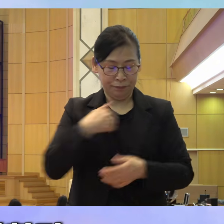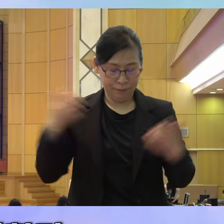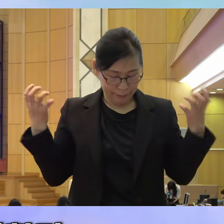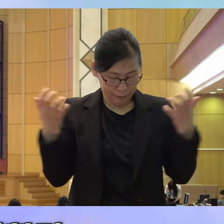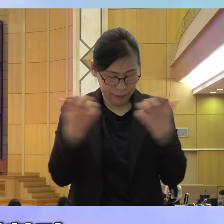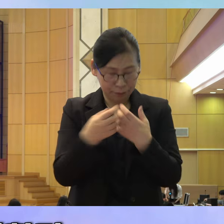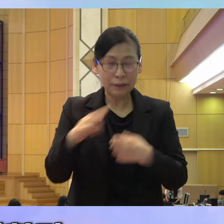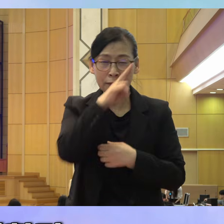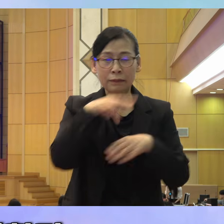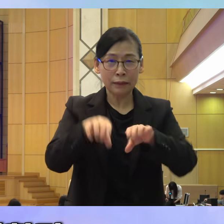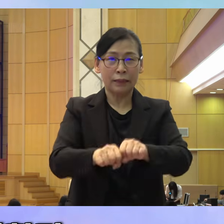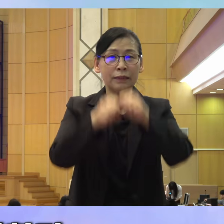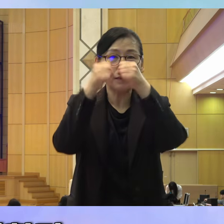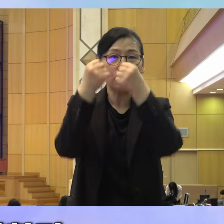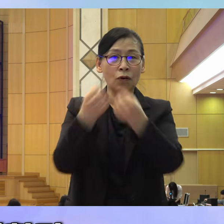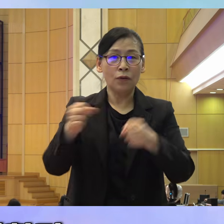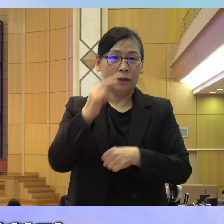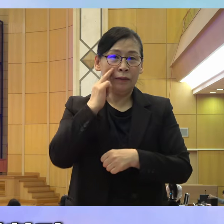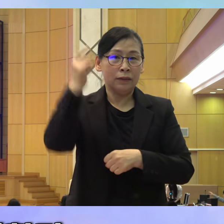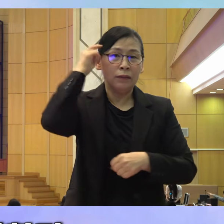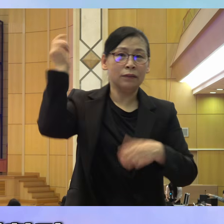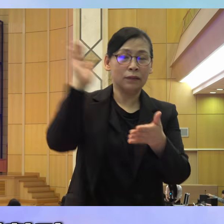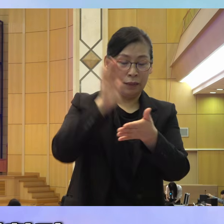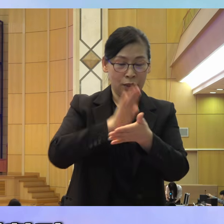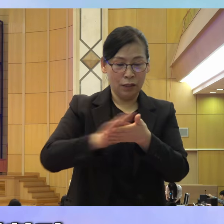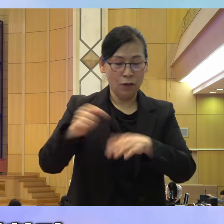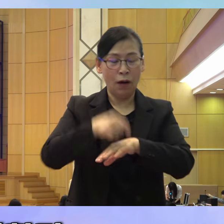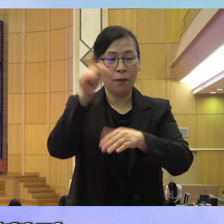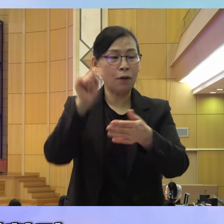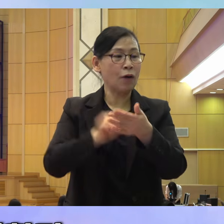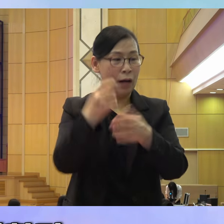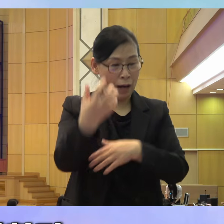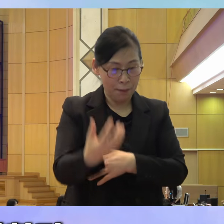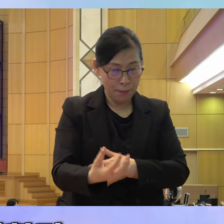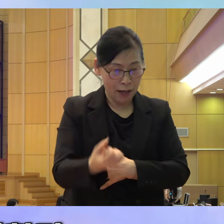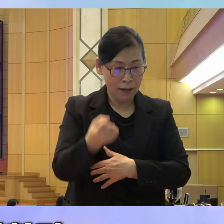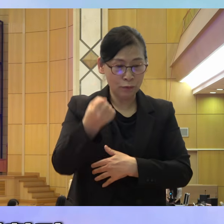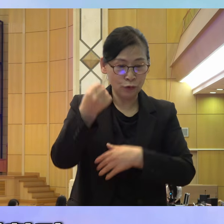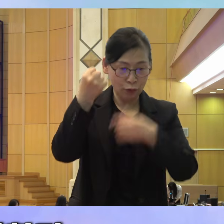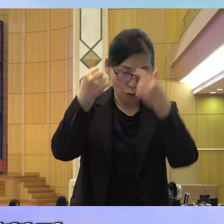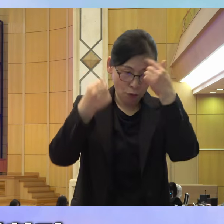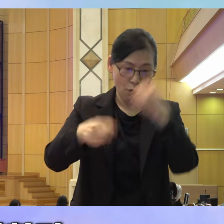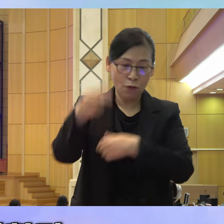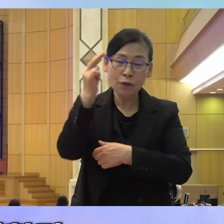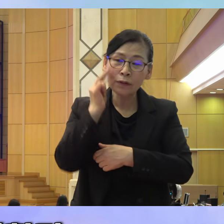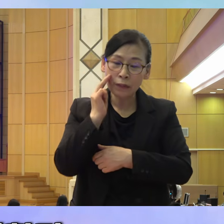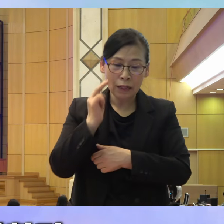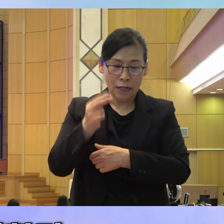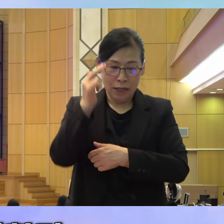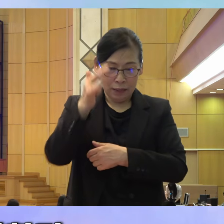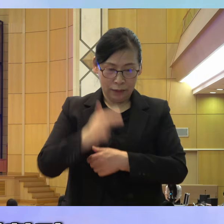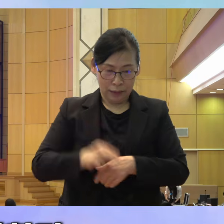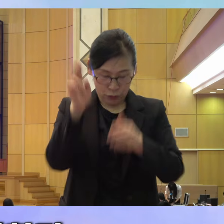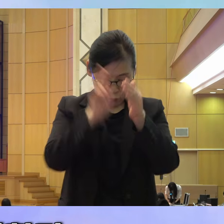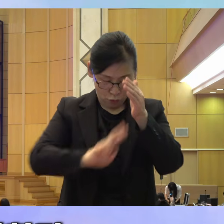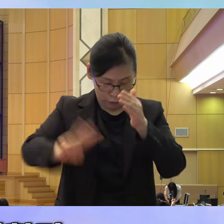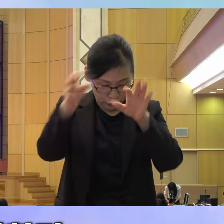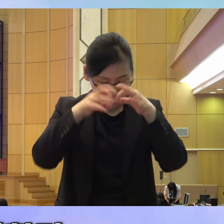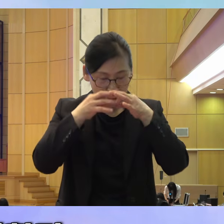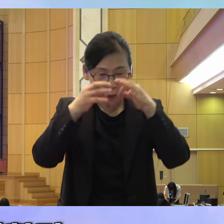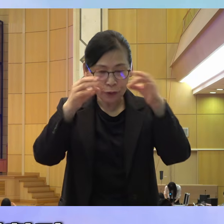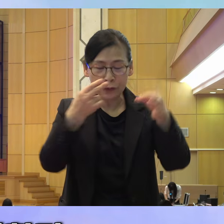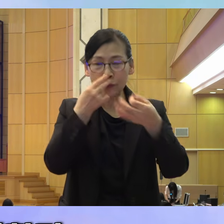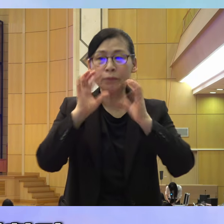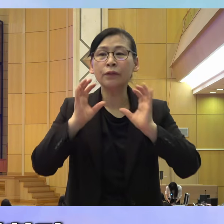가득한 의심을 깨치고 지극히 화평한 마음으로